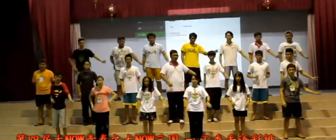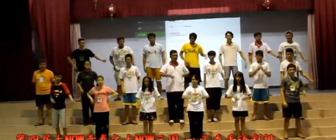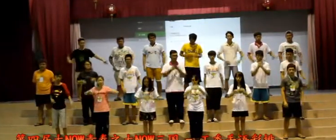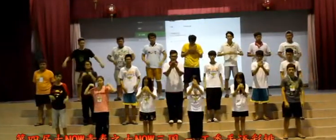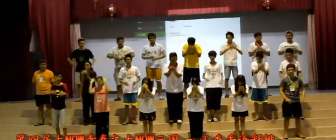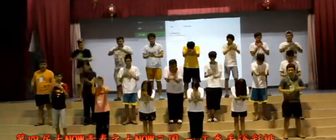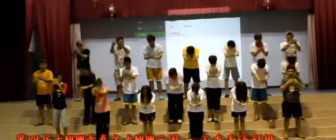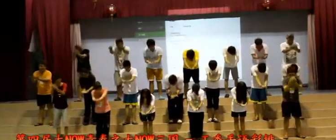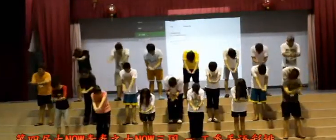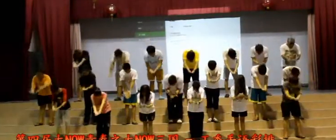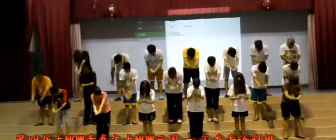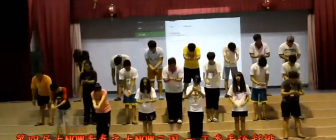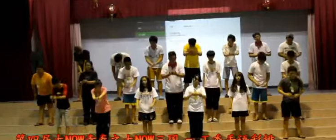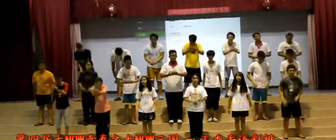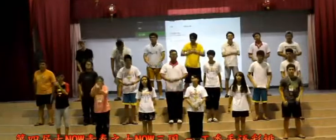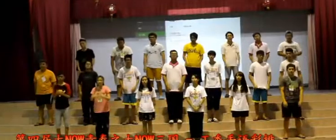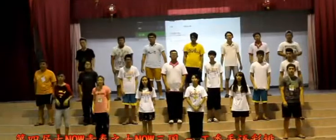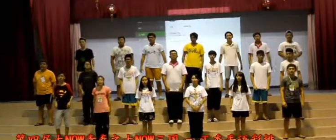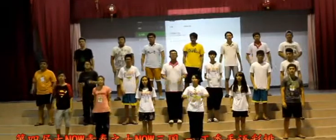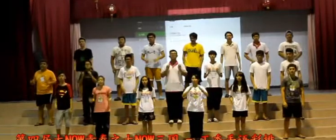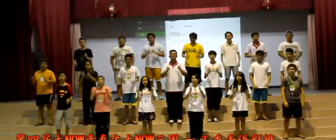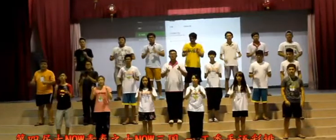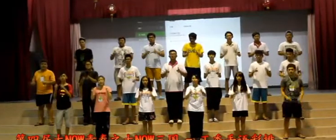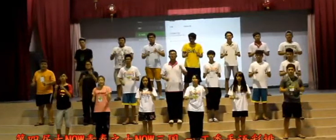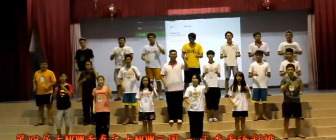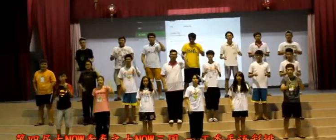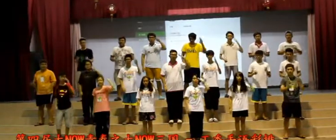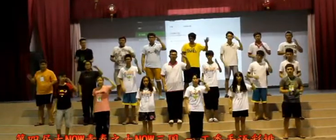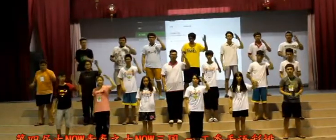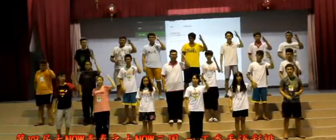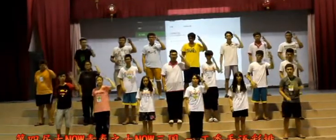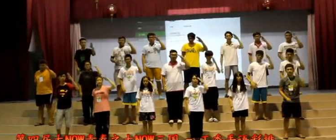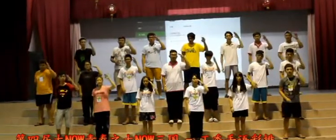无言地送赠。是你当我温馨的